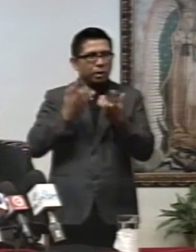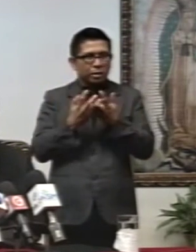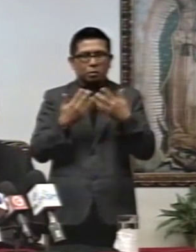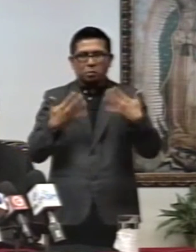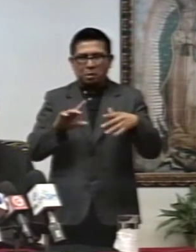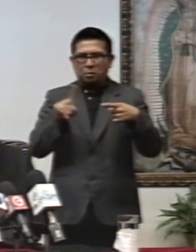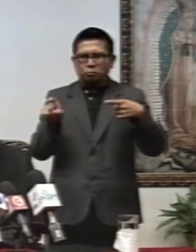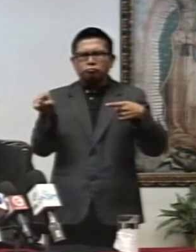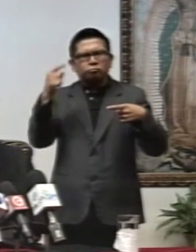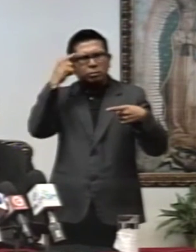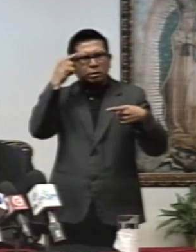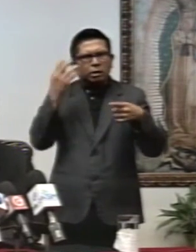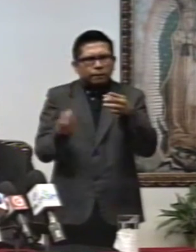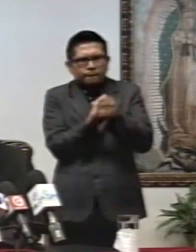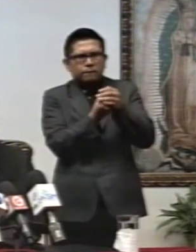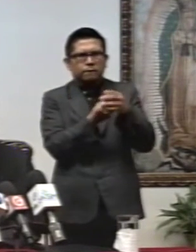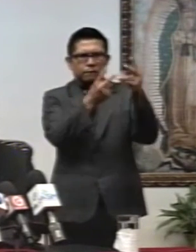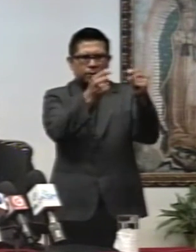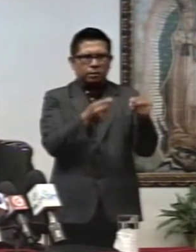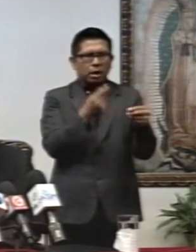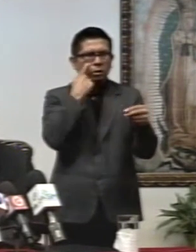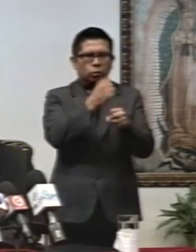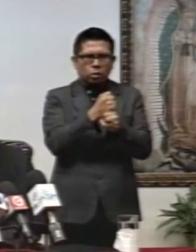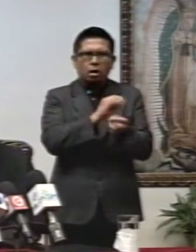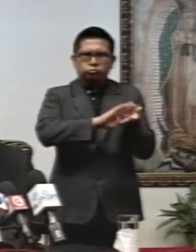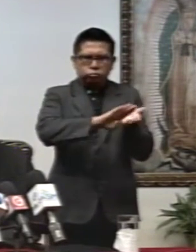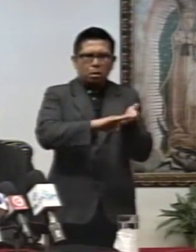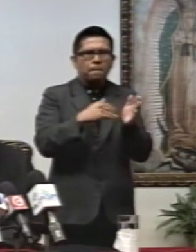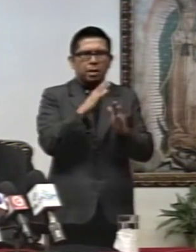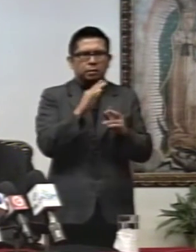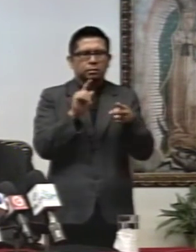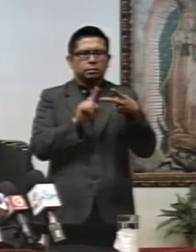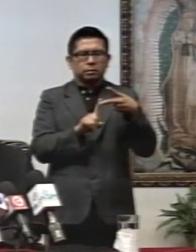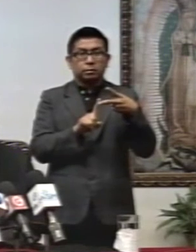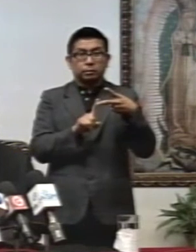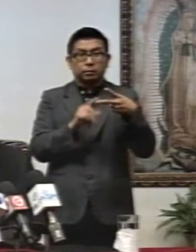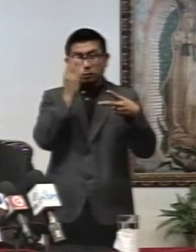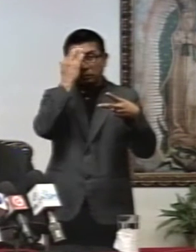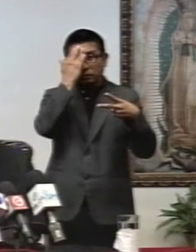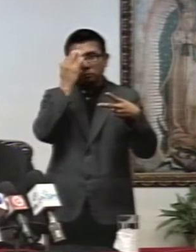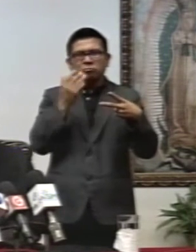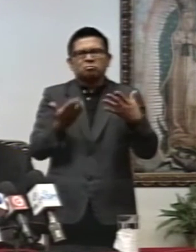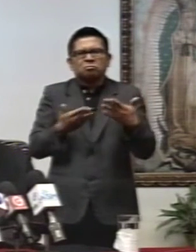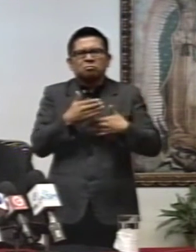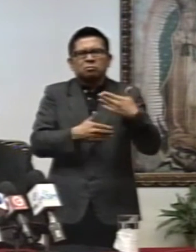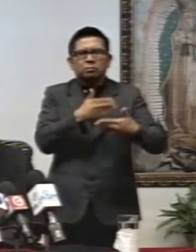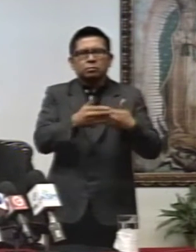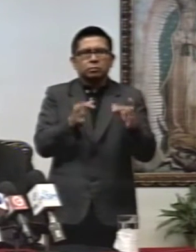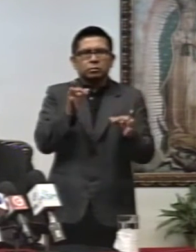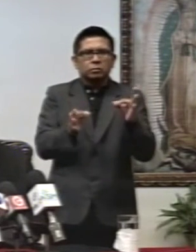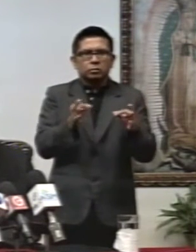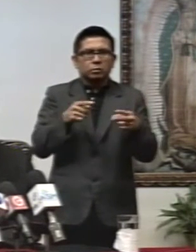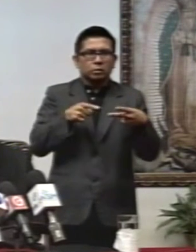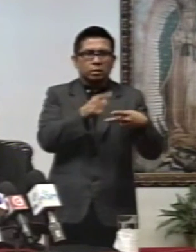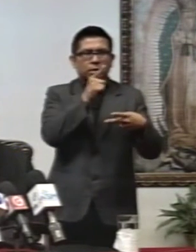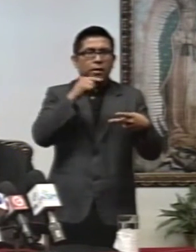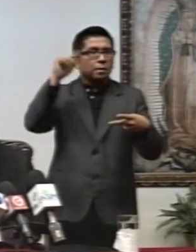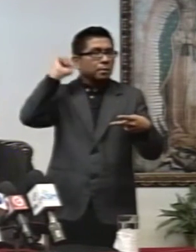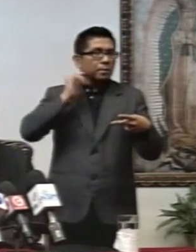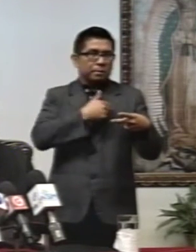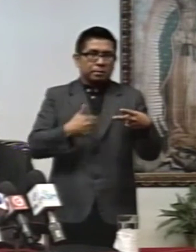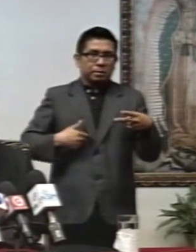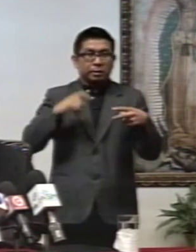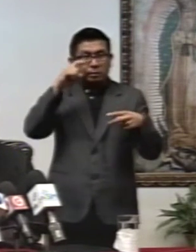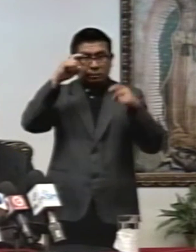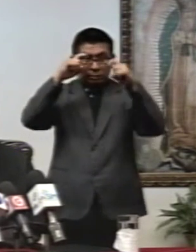que incrementar el presupuesto de seguridad. Y la segunda, conocer su reacción ante el proceso judicial contra el expresidente Saca y los